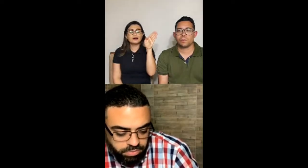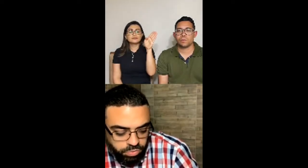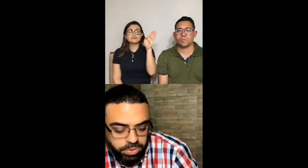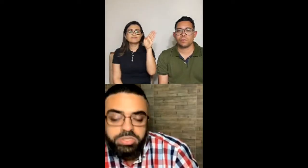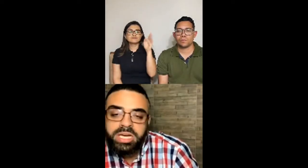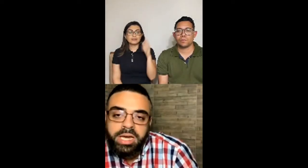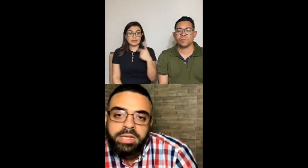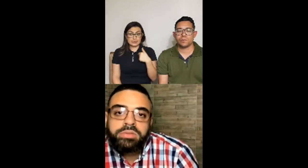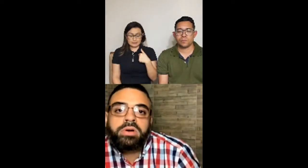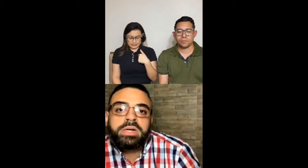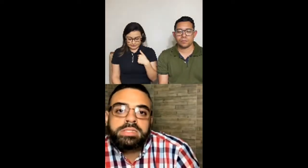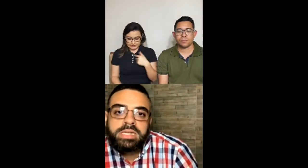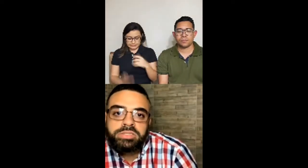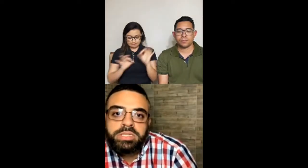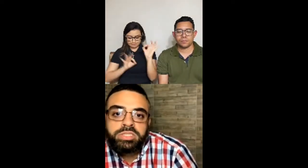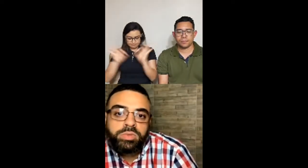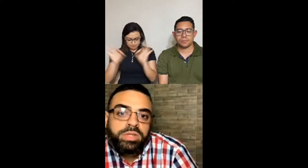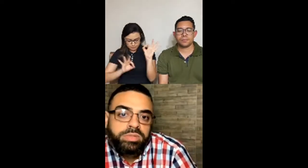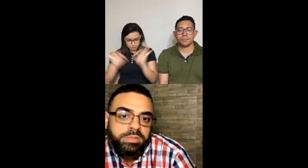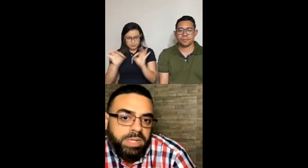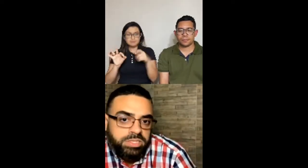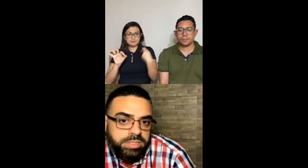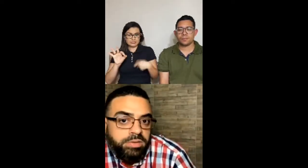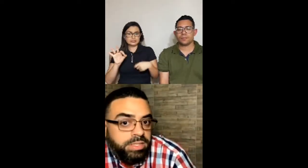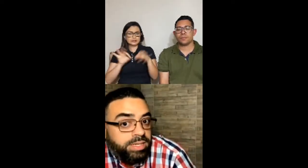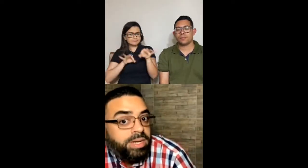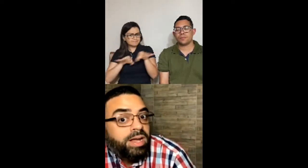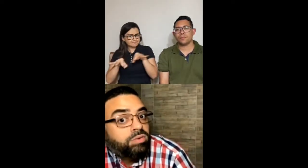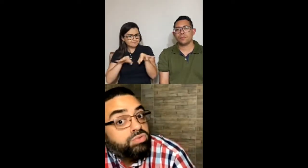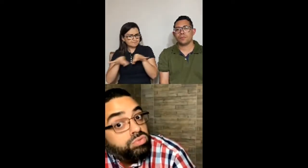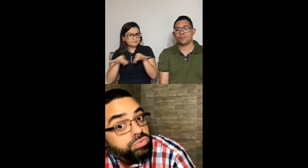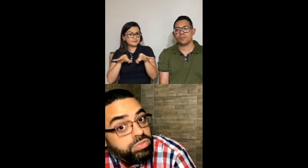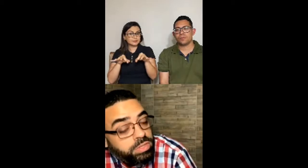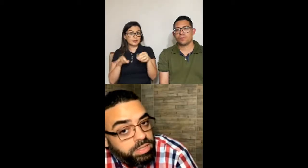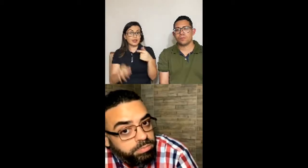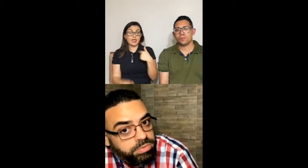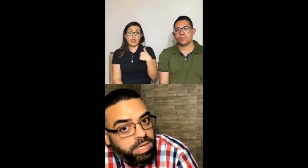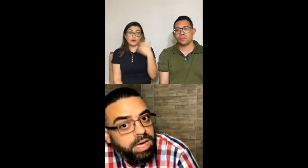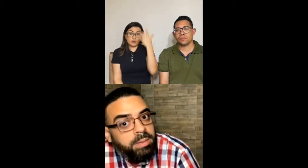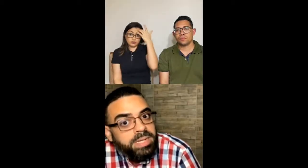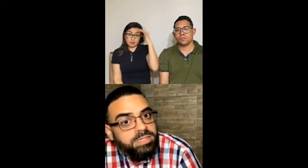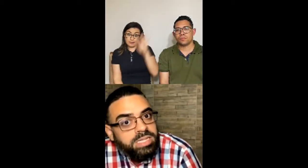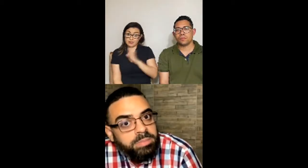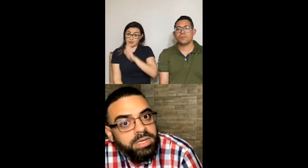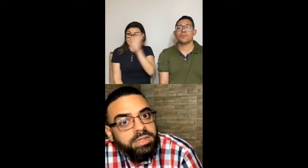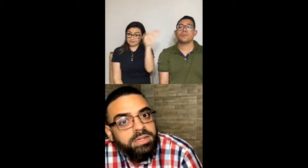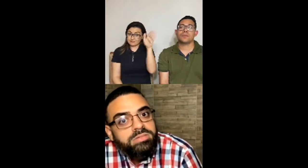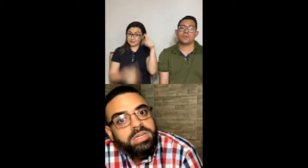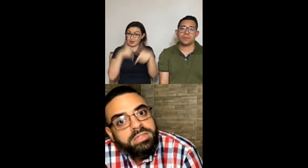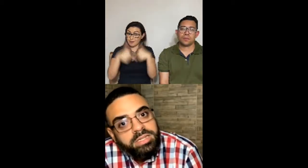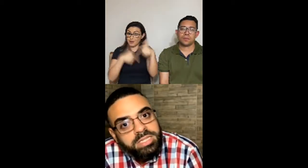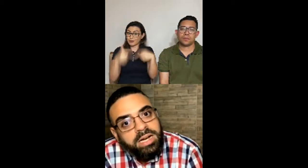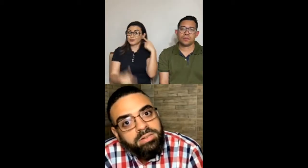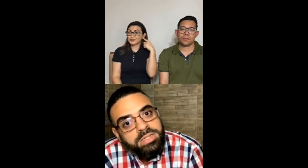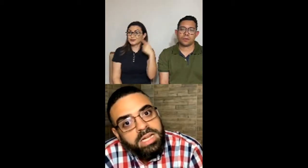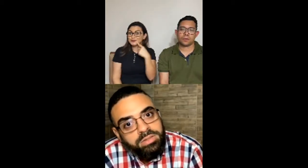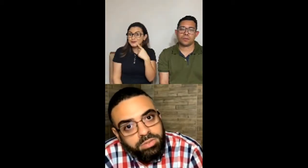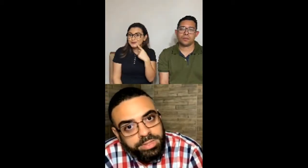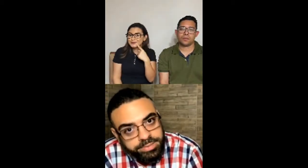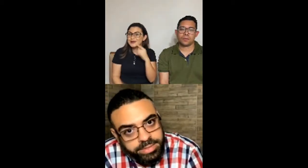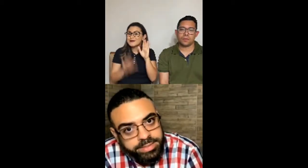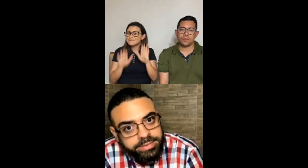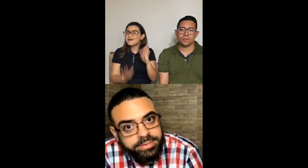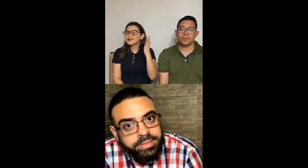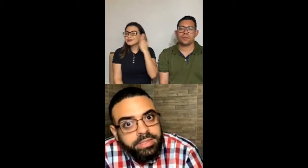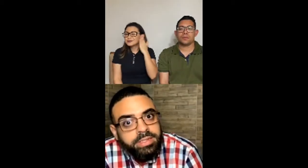quando a gente está indo para o campo, a gente tem que pensar bem o projeto, organizar direitinho. Eu nunca imaginei que eu ia trabalhar com